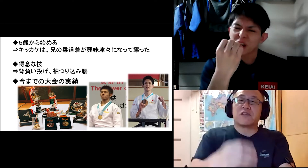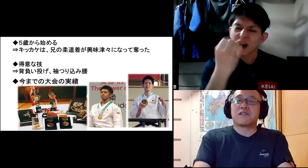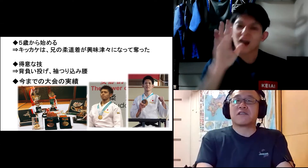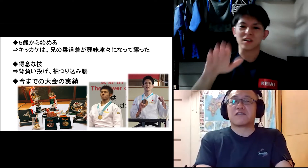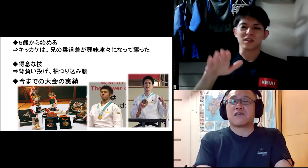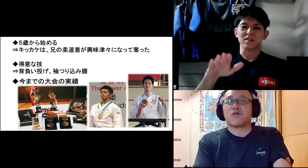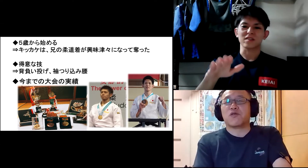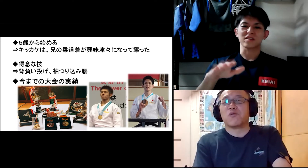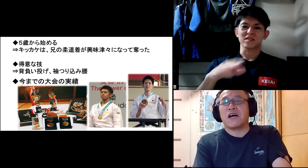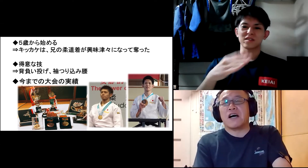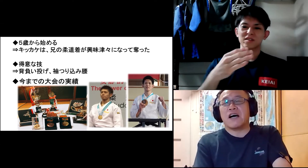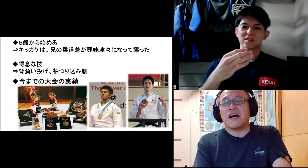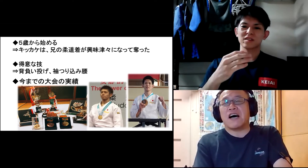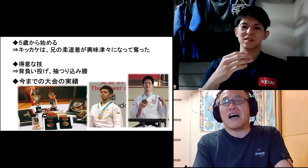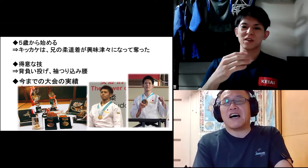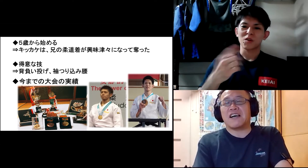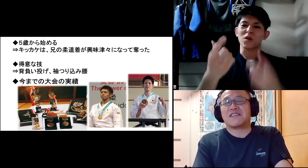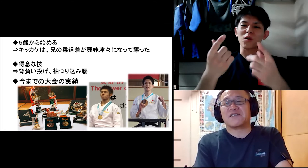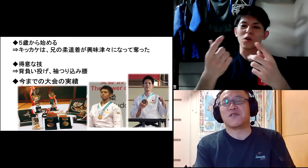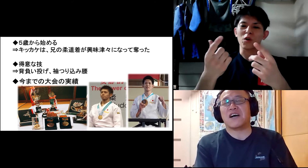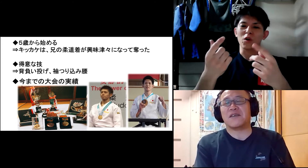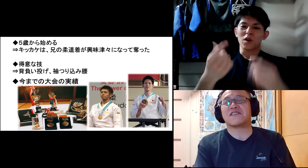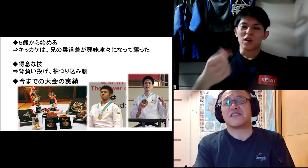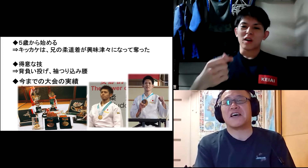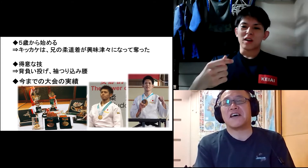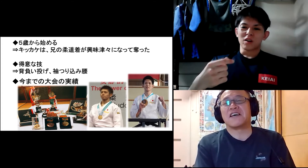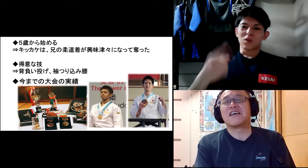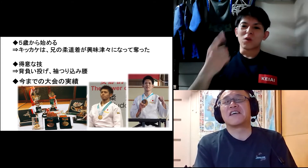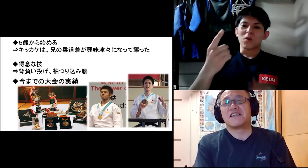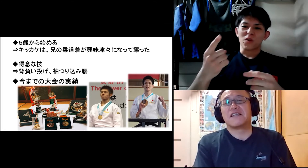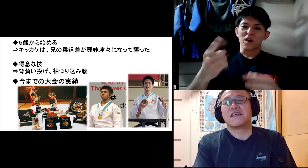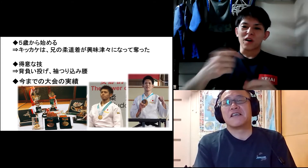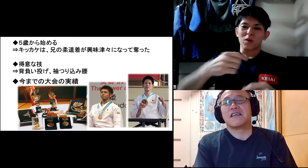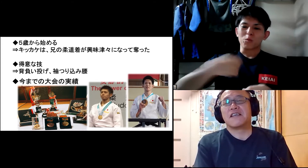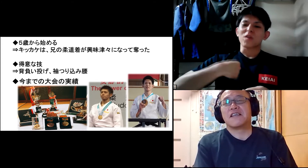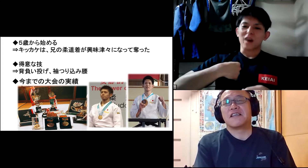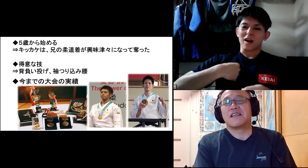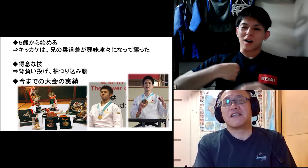それに関してすごい興味がすごくありまして、